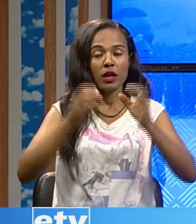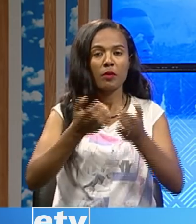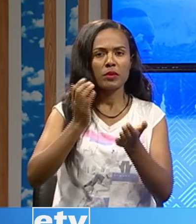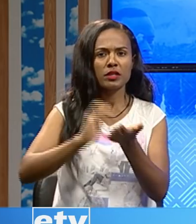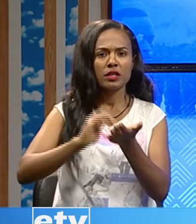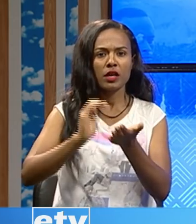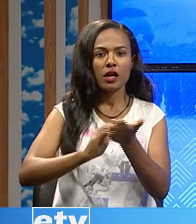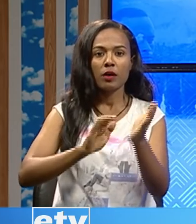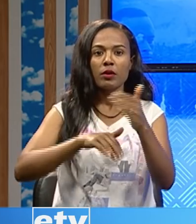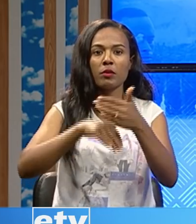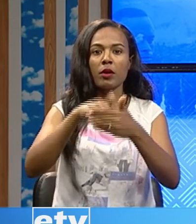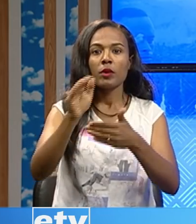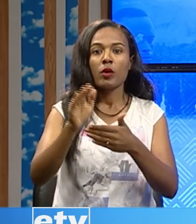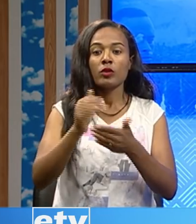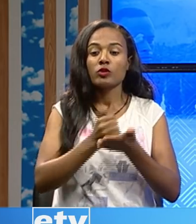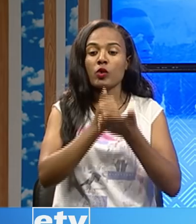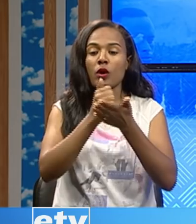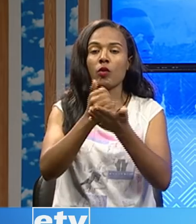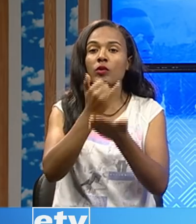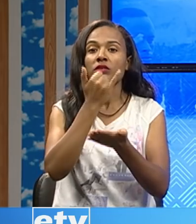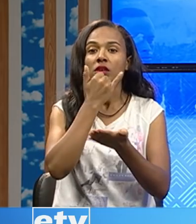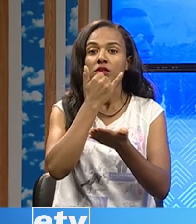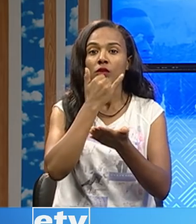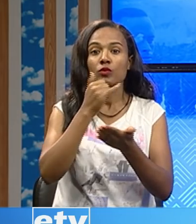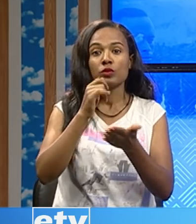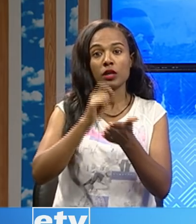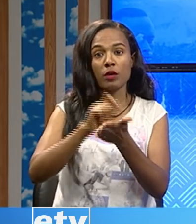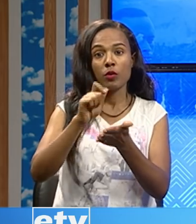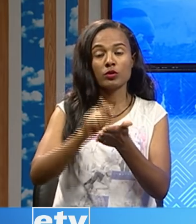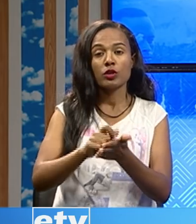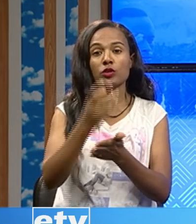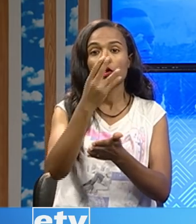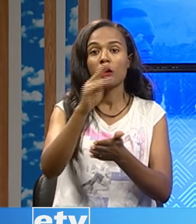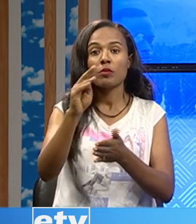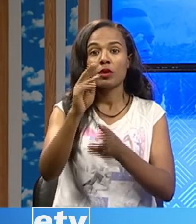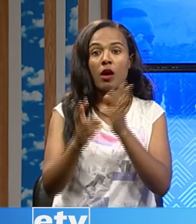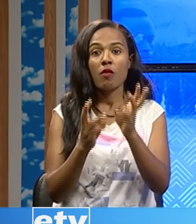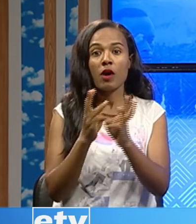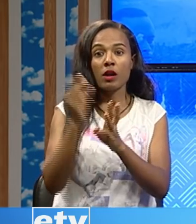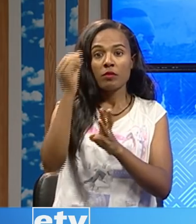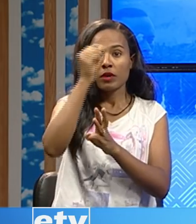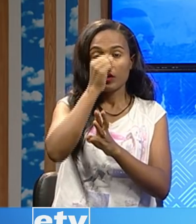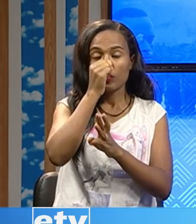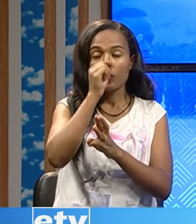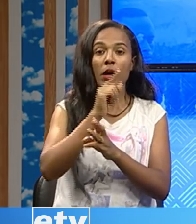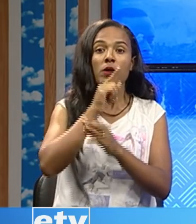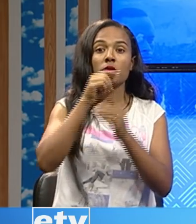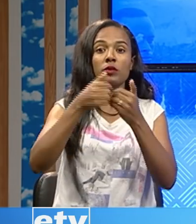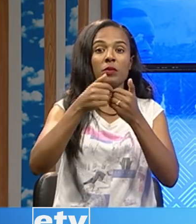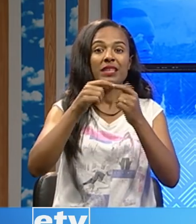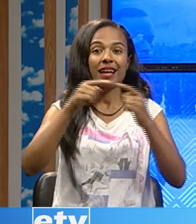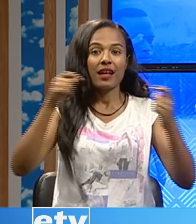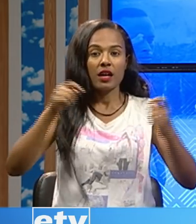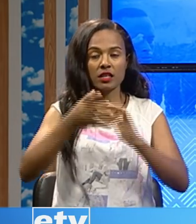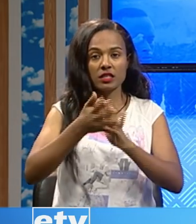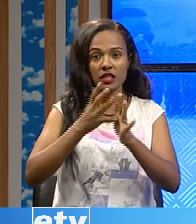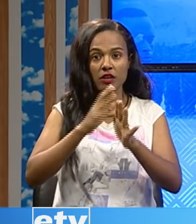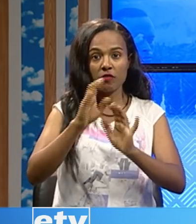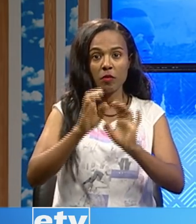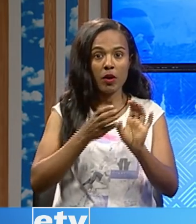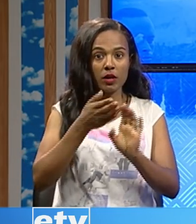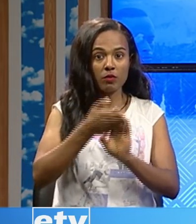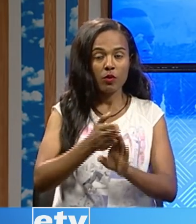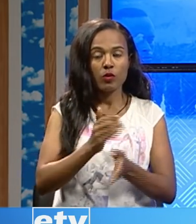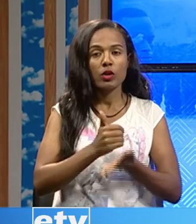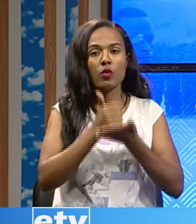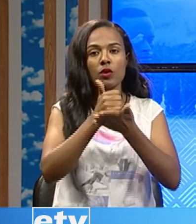በተደጋጋሚ በሚያወጧቸው አድሏዊና የተሳሳቱ ዘገባዎቻቸው የምዕራቡ ዓለም ከኢትዮጵያ እውነት በተቃራኒ እንዲሰለፍ በማድረግ ሂደትም